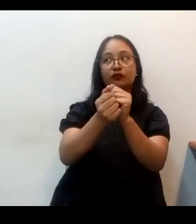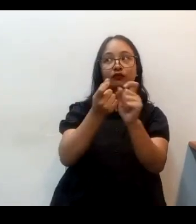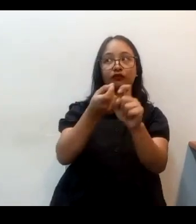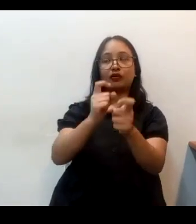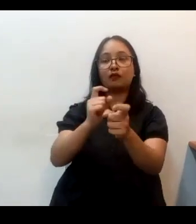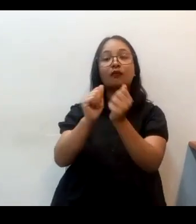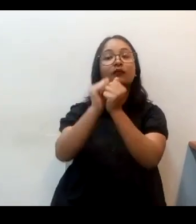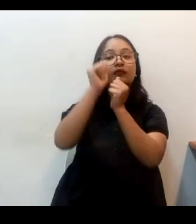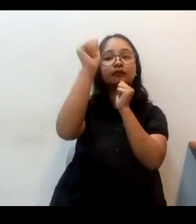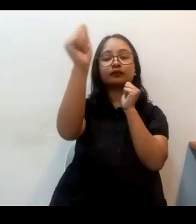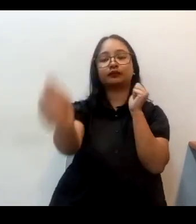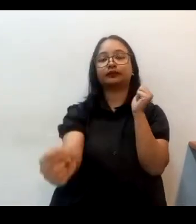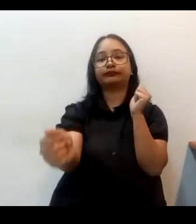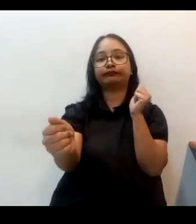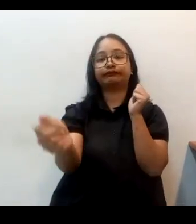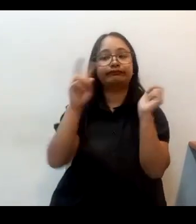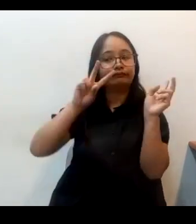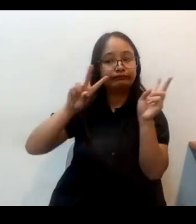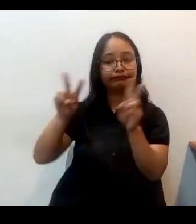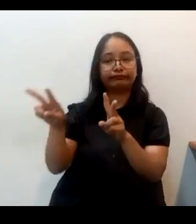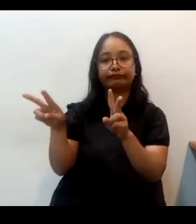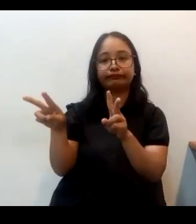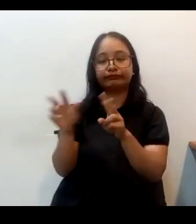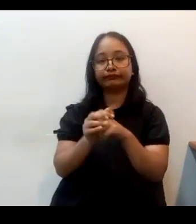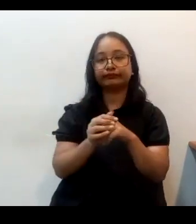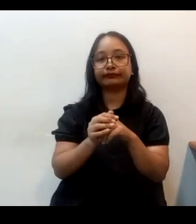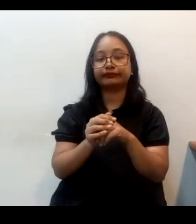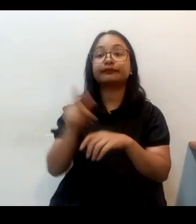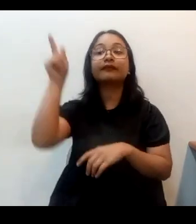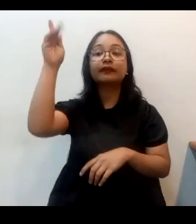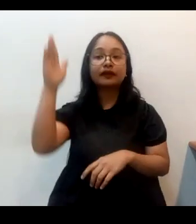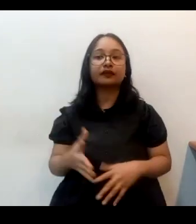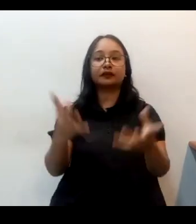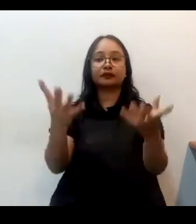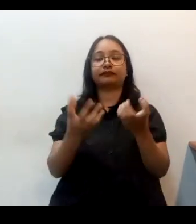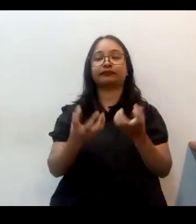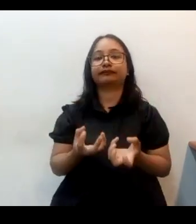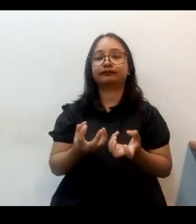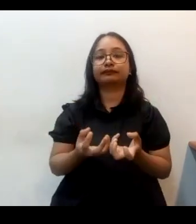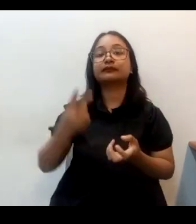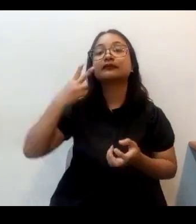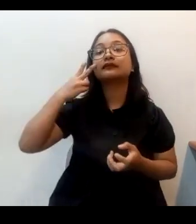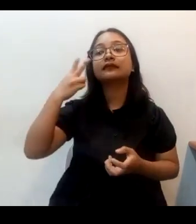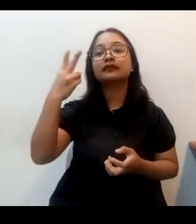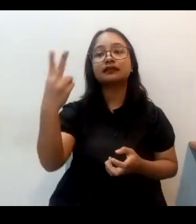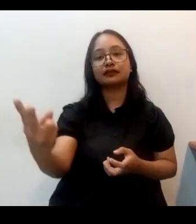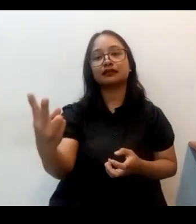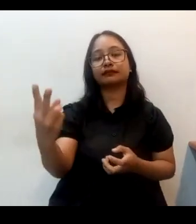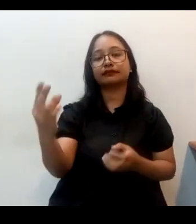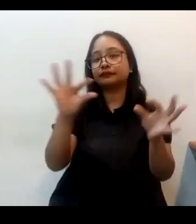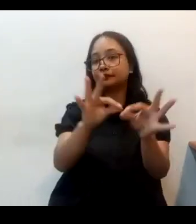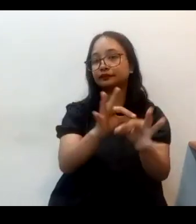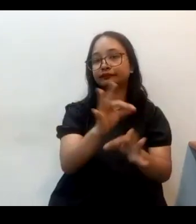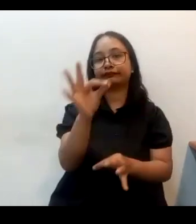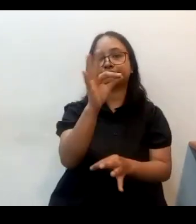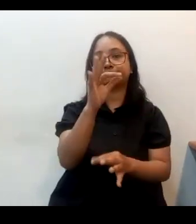ng agila ay tumitingin mula sa malayo. God wants us to see the far place, the spiritual things. Kaya yung Diyos